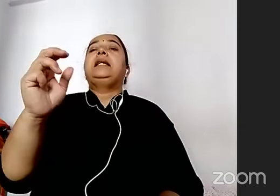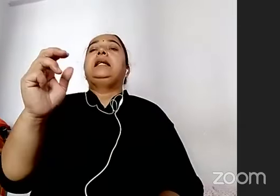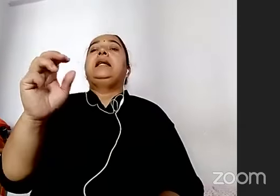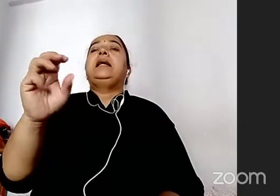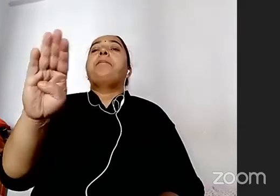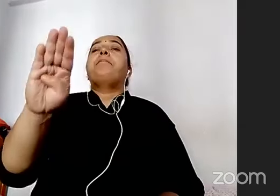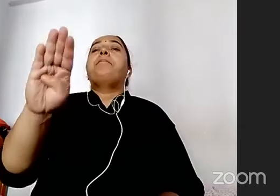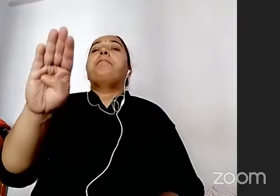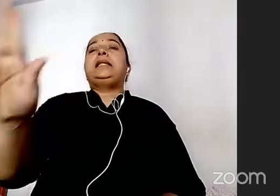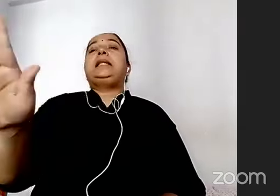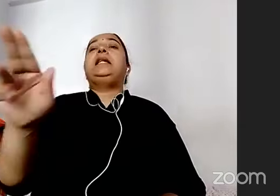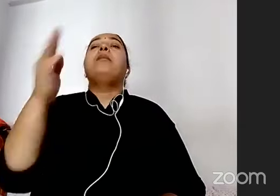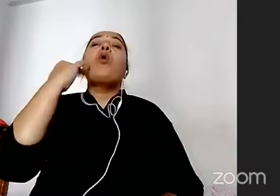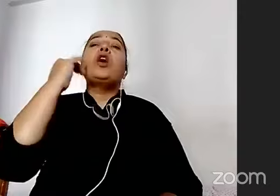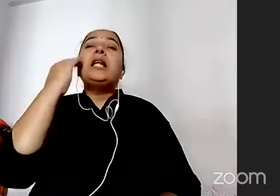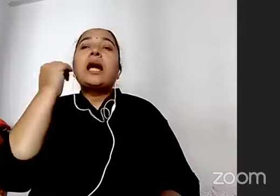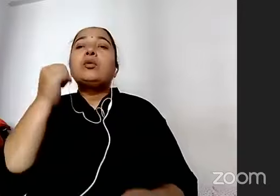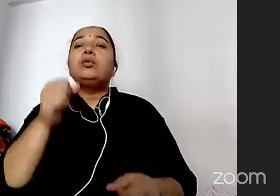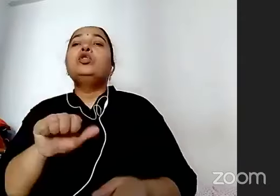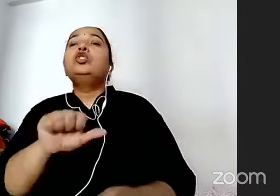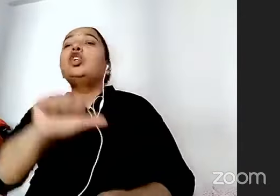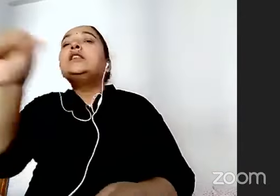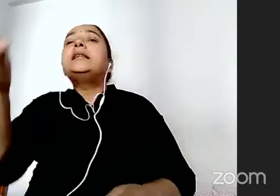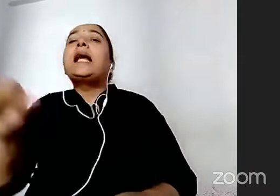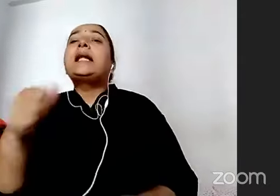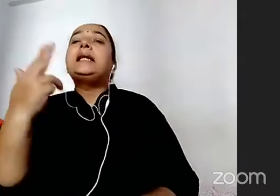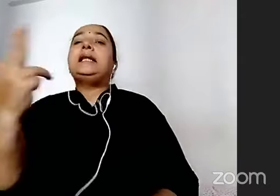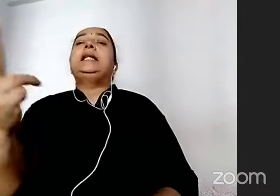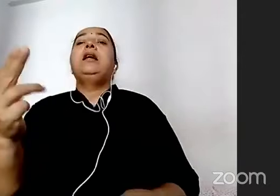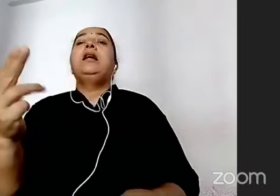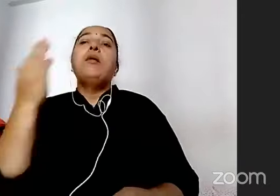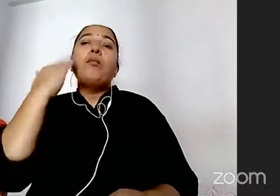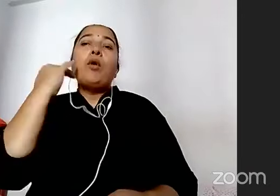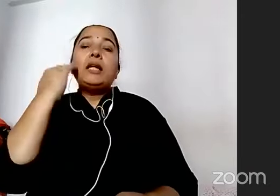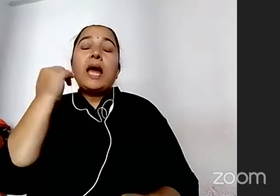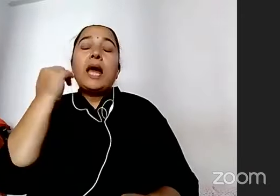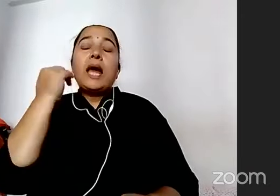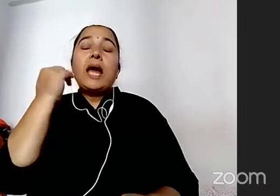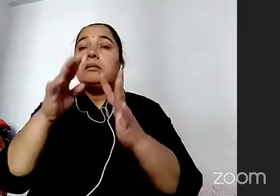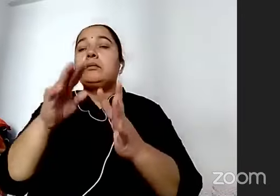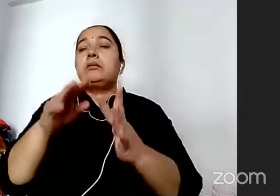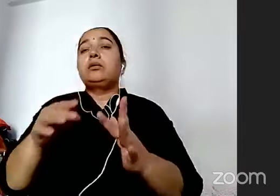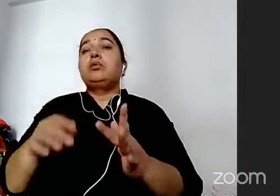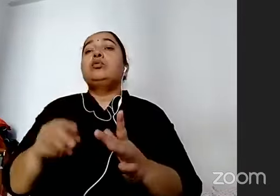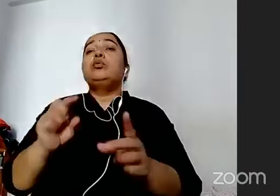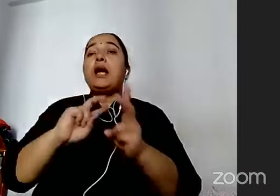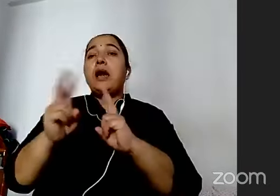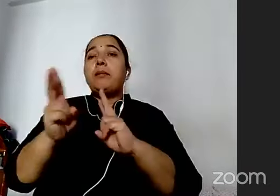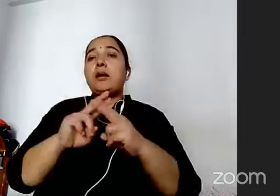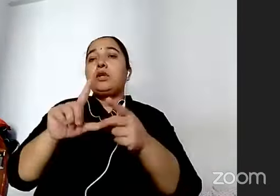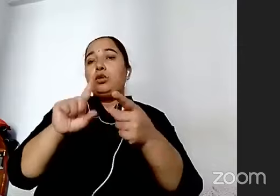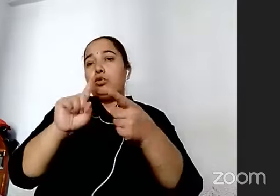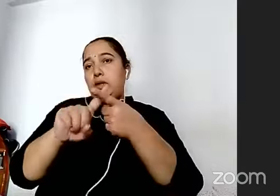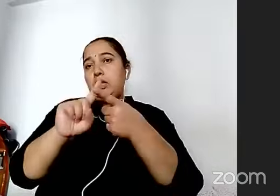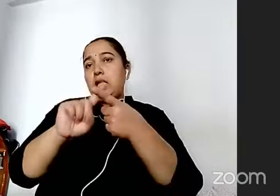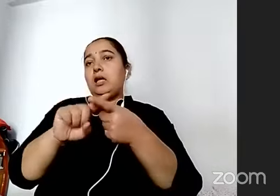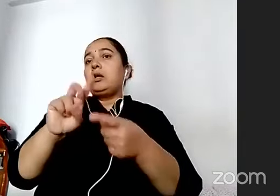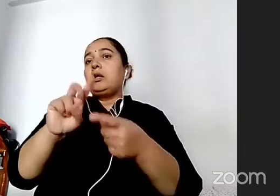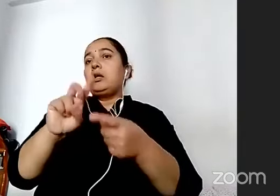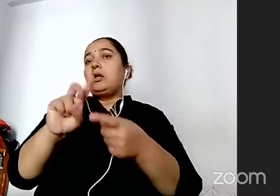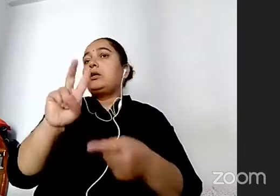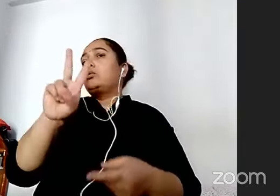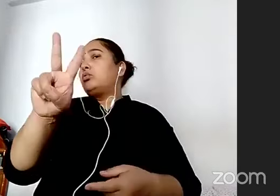इन्टरनेटको कुरामा आउँदाखेरि म दुईवटा कुराहरूलाई चाहिँ एकदमै लिन चाहन्छु। होइन अब त्यो दुईटा कुराहरूलाई लिँदाखेरि चाहिँ